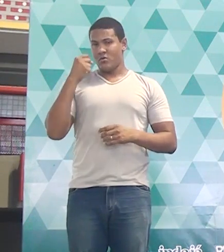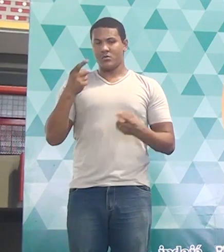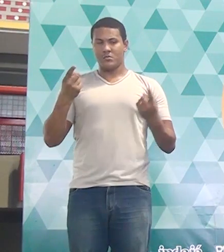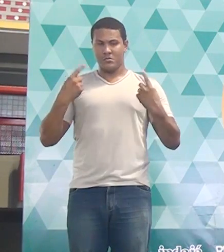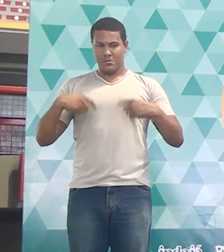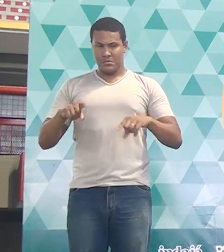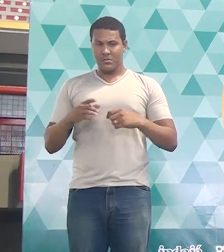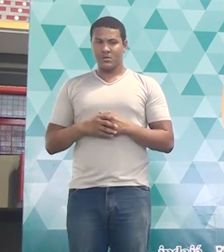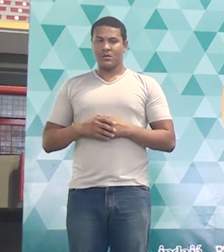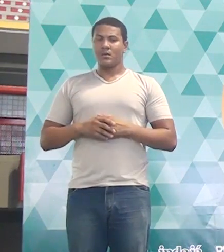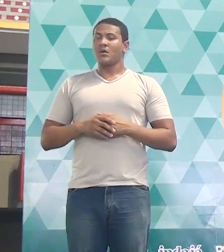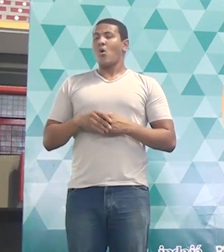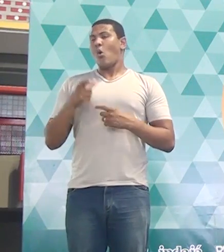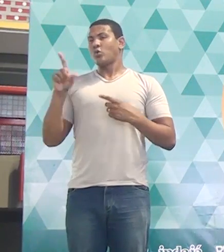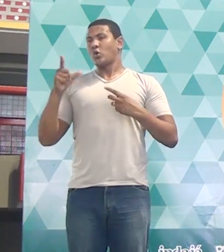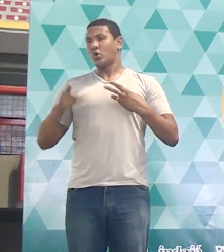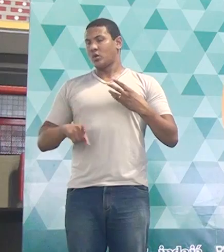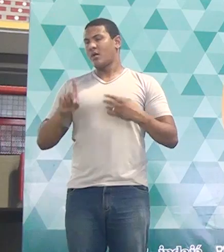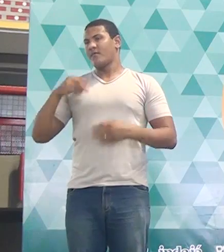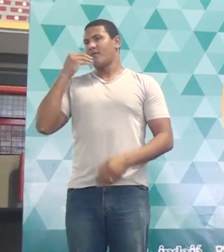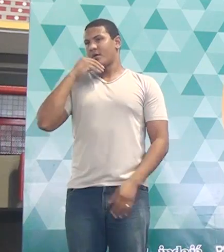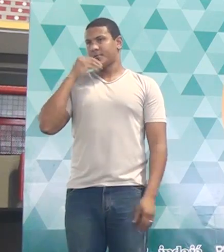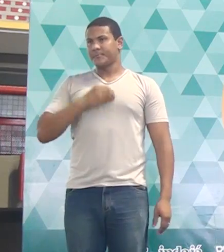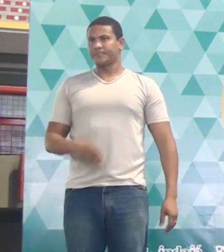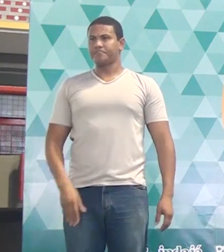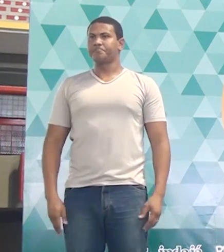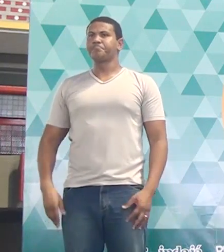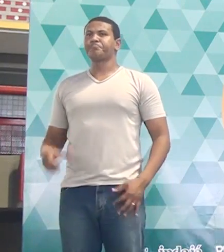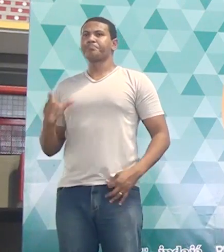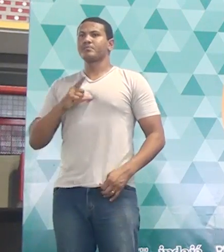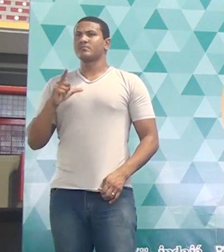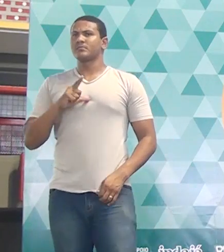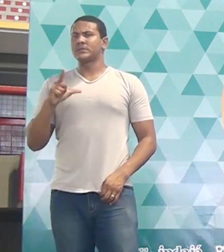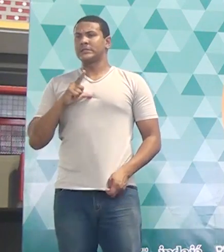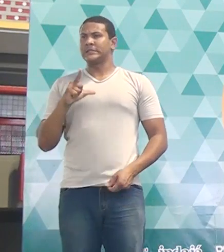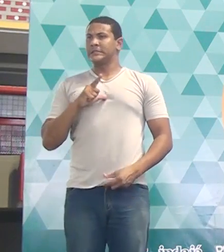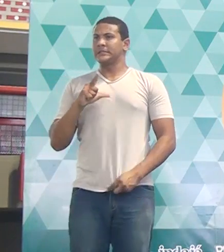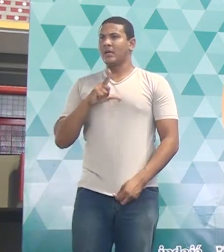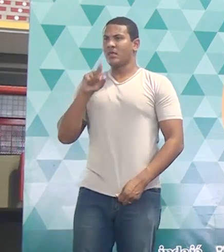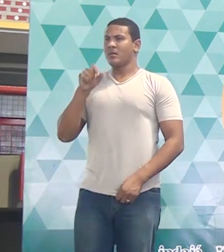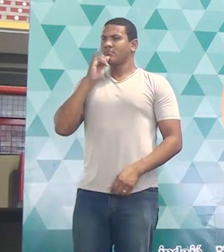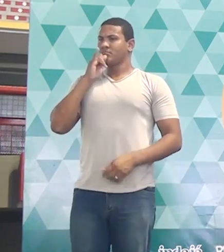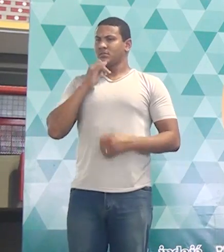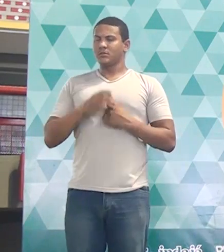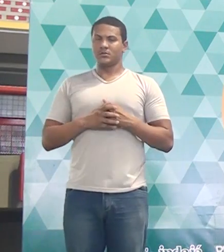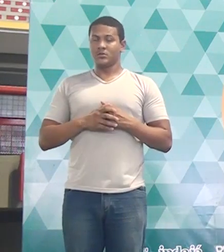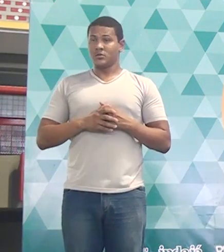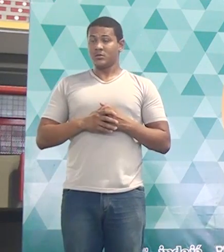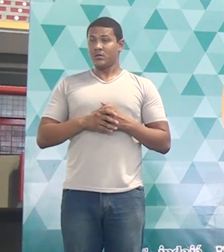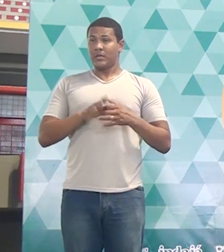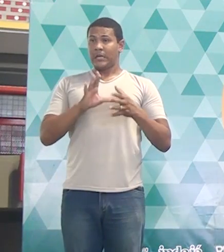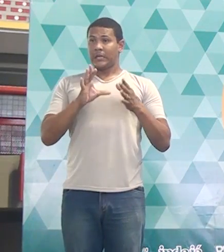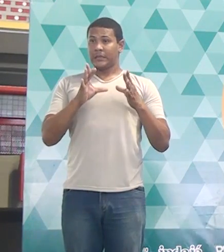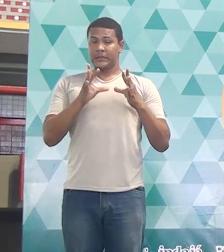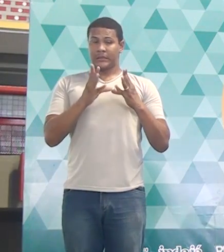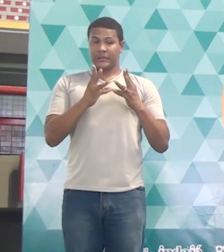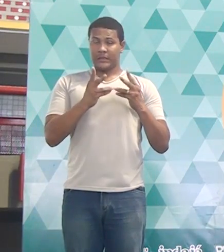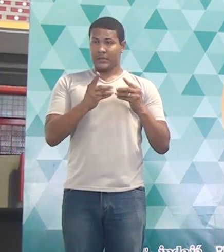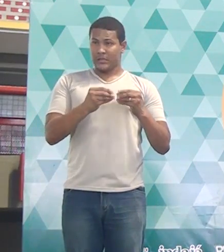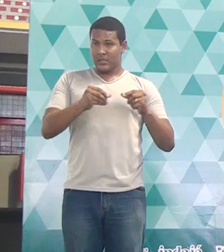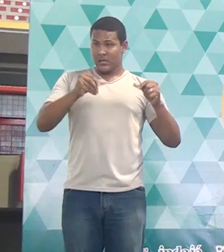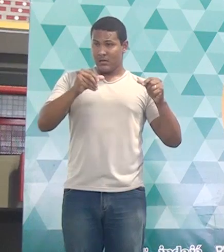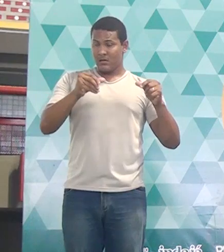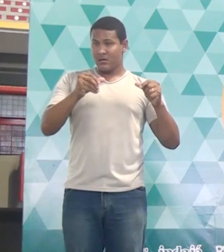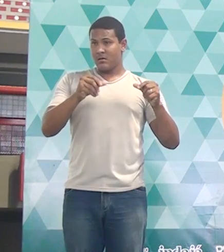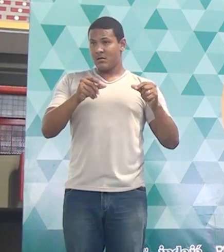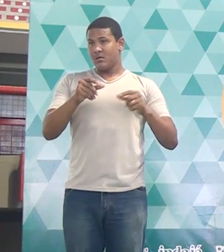fracas. Pessoal, existe uma relação muito estreita entre solubilidade e força na base. Quase